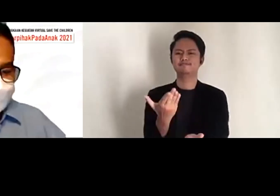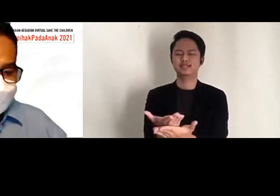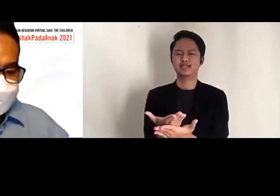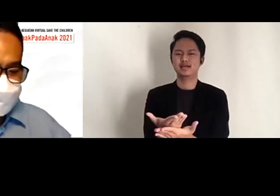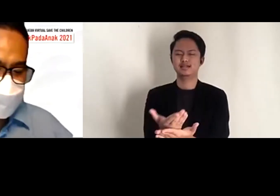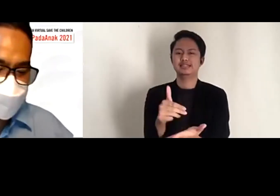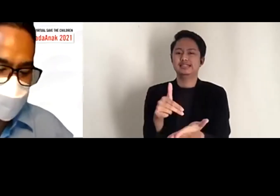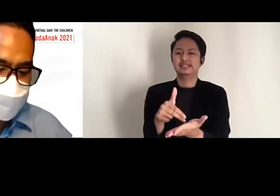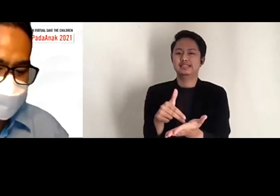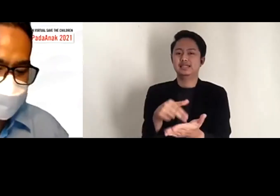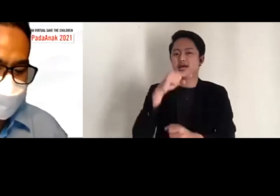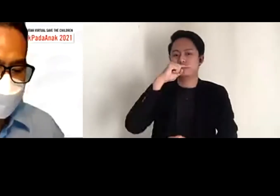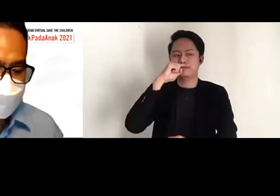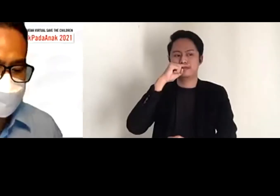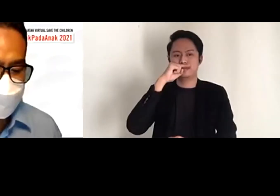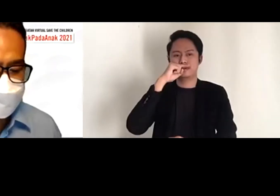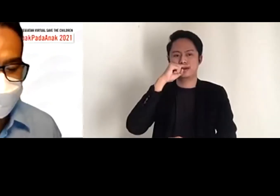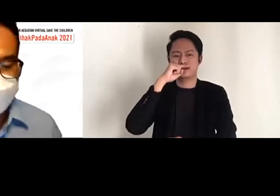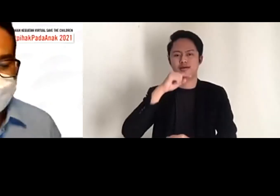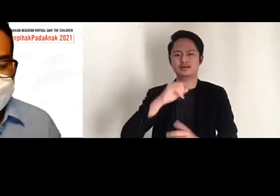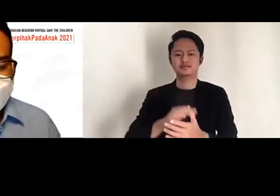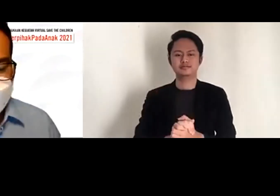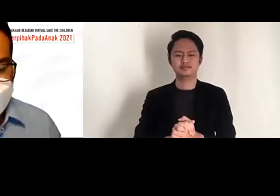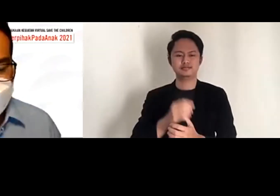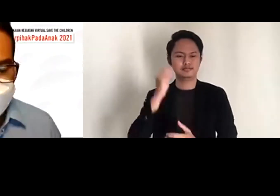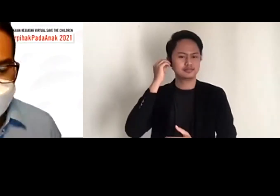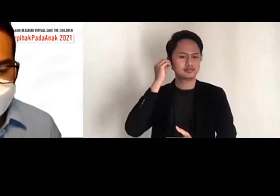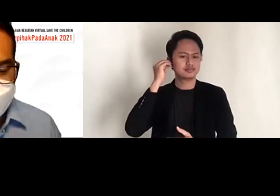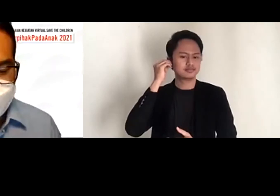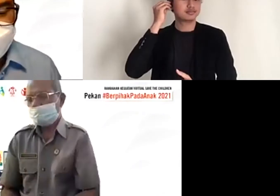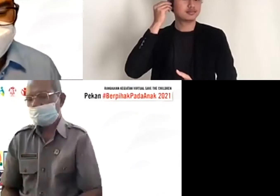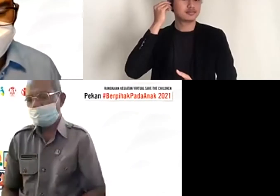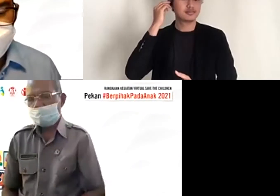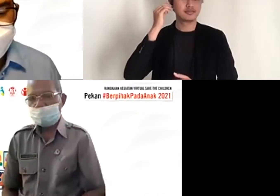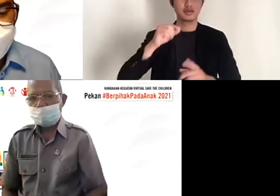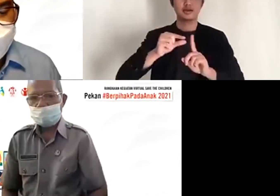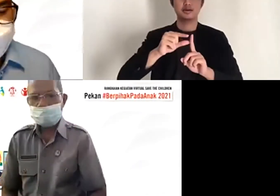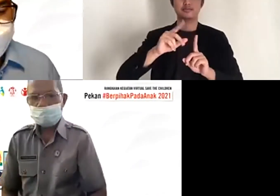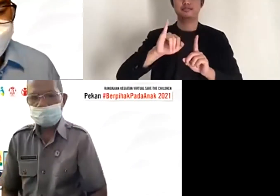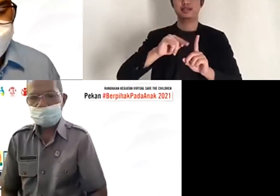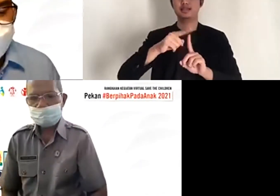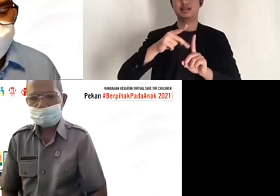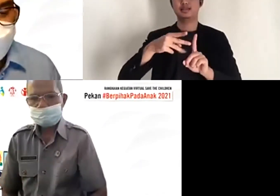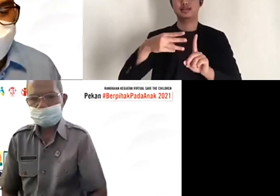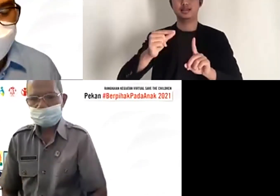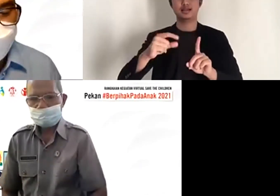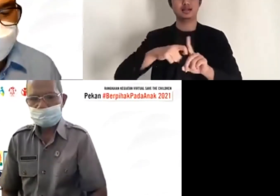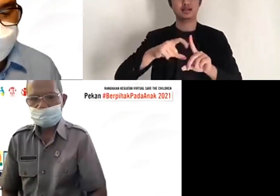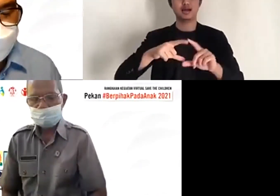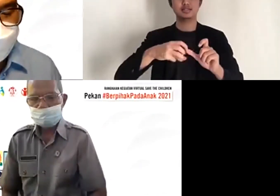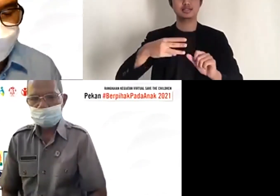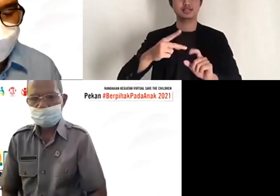dari Bapak Peter Kasih SAP, Kepala Bidang Pembinaan Dikdas Dinas Pendidikan Kabupaten